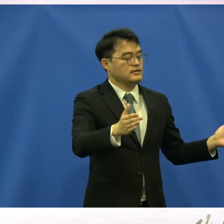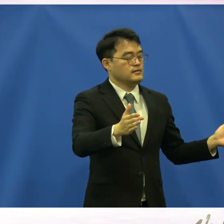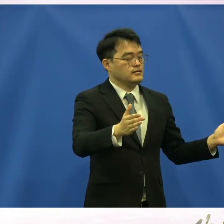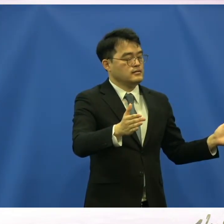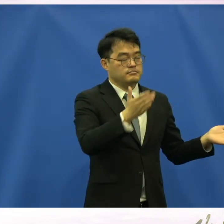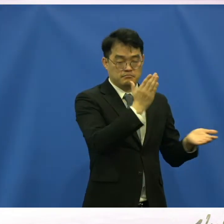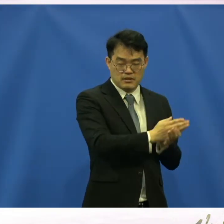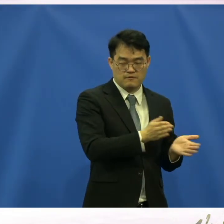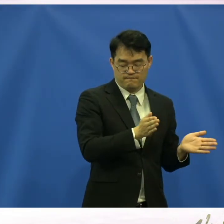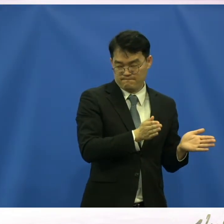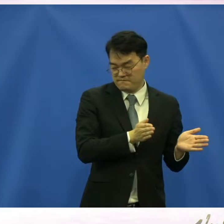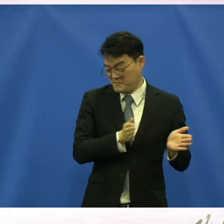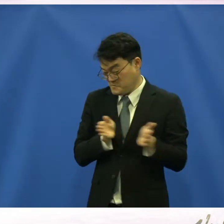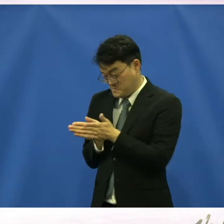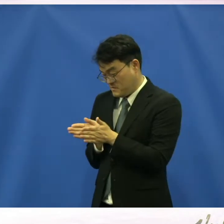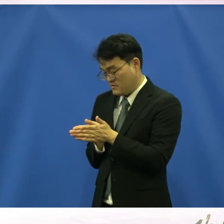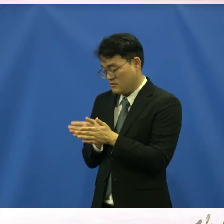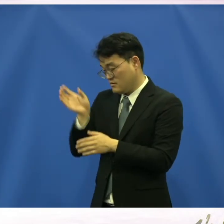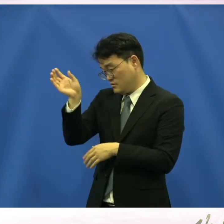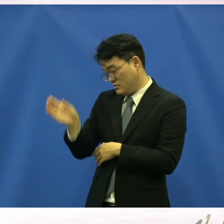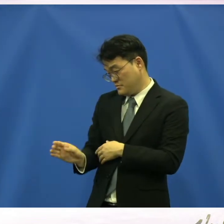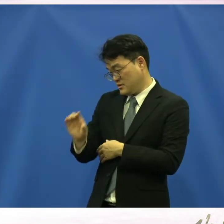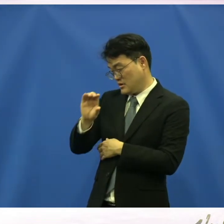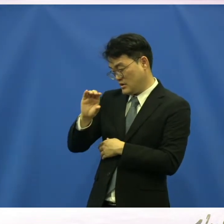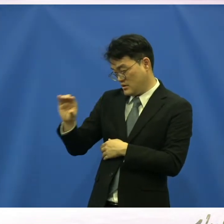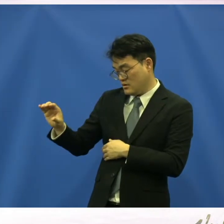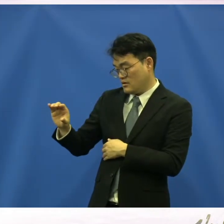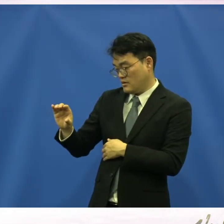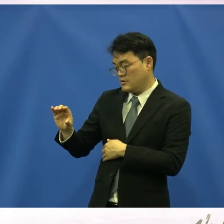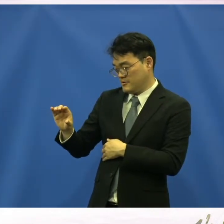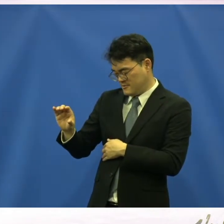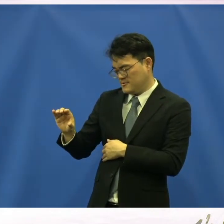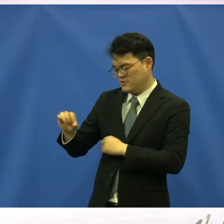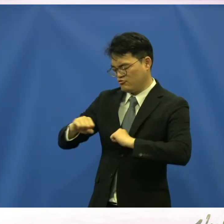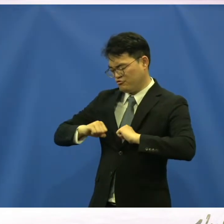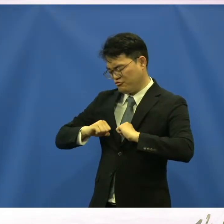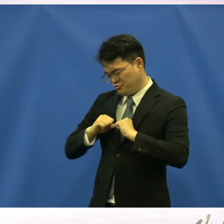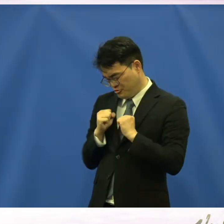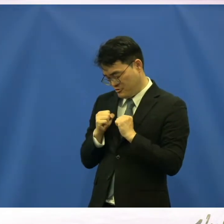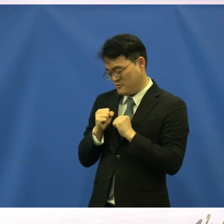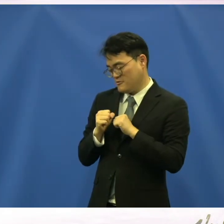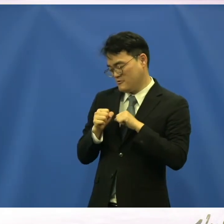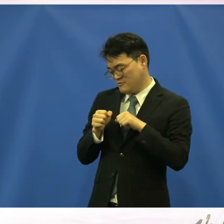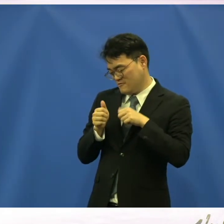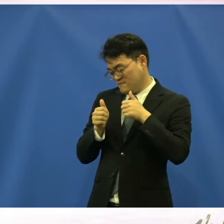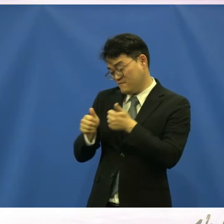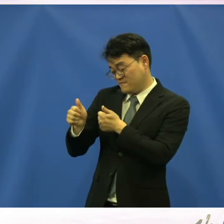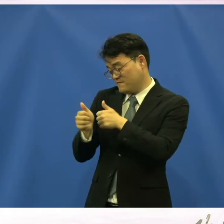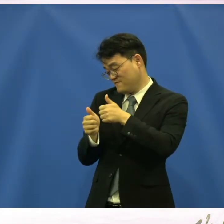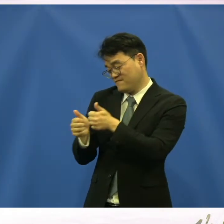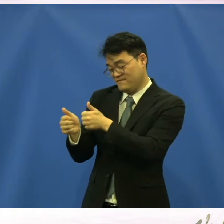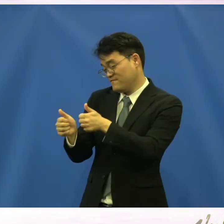십자가를 통한 기쁨이 진짜 기쁨이에요. 다른 기쁨은 모조품이에요.